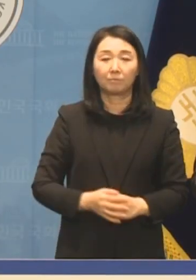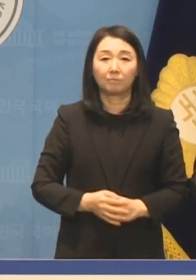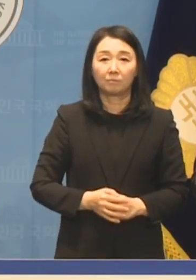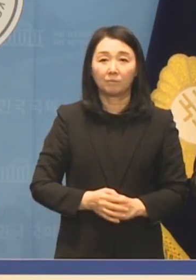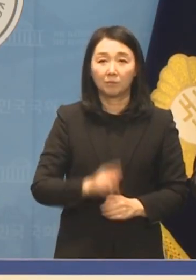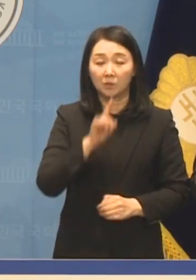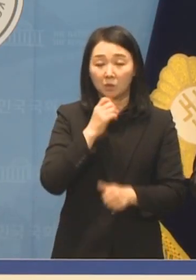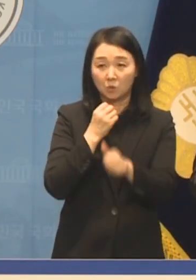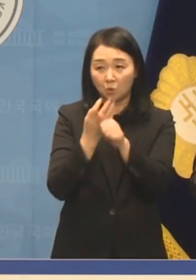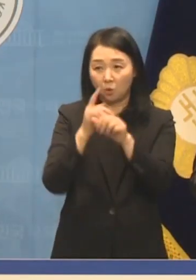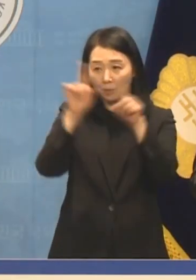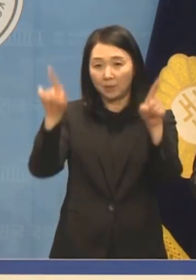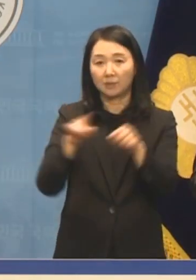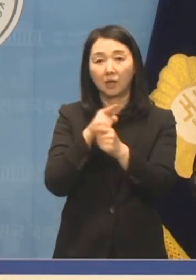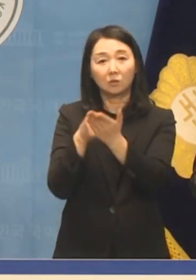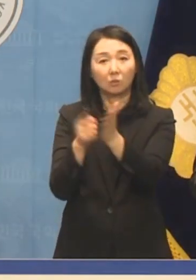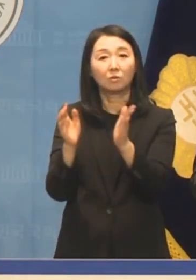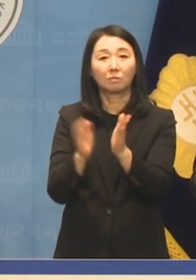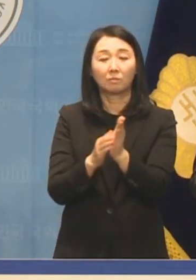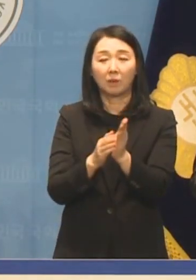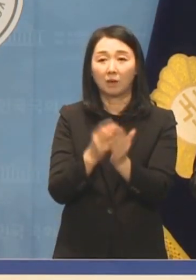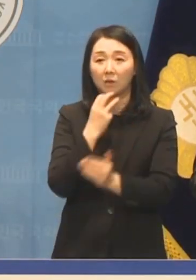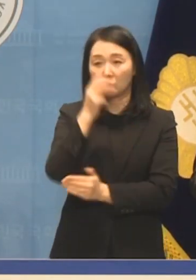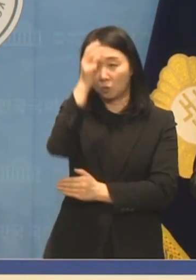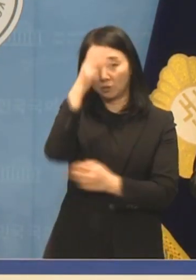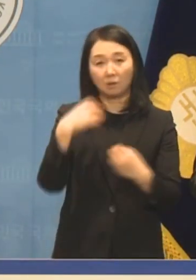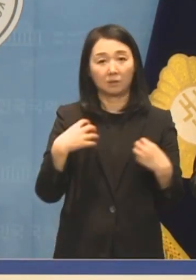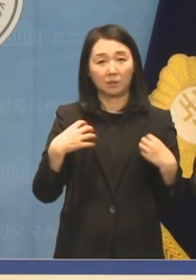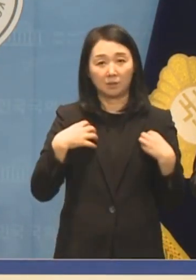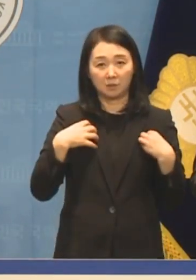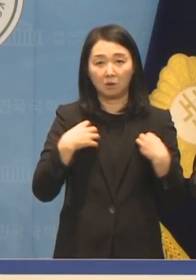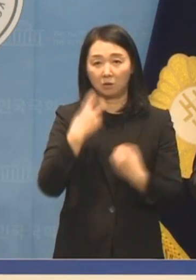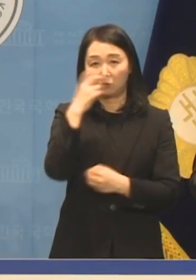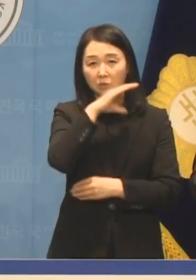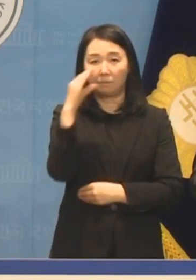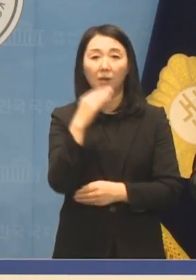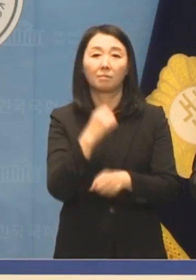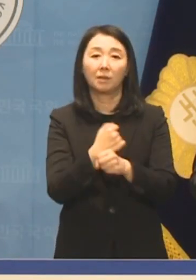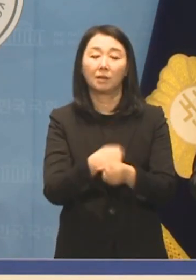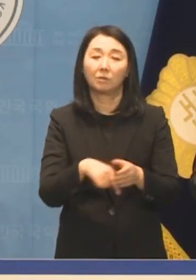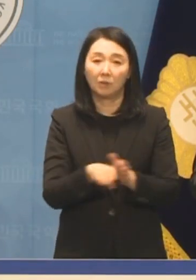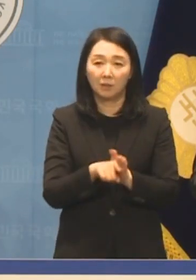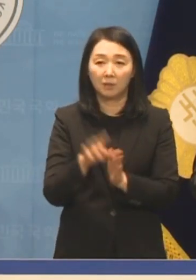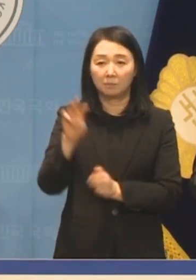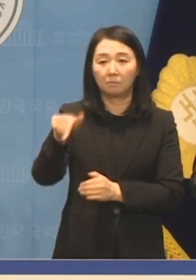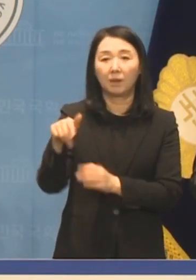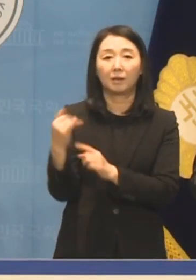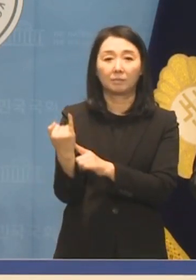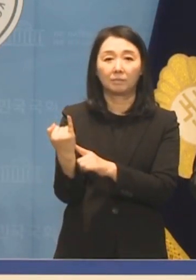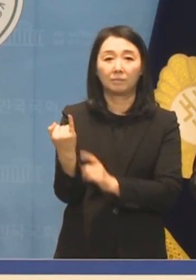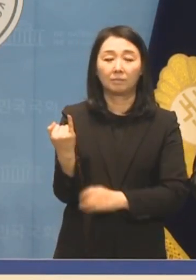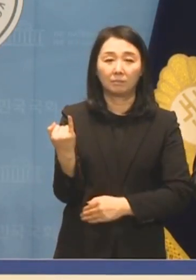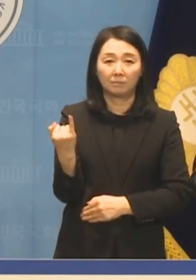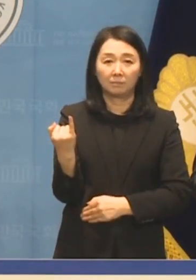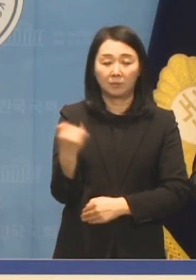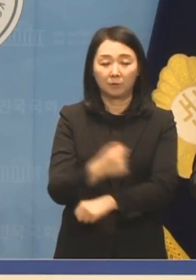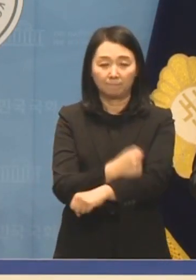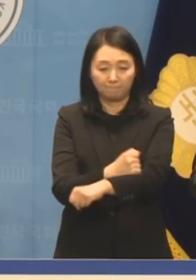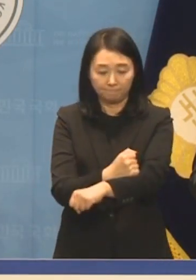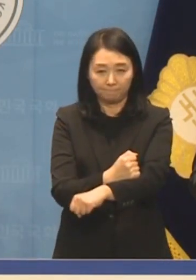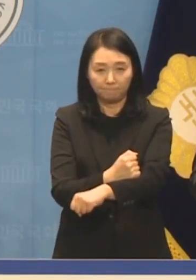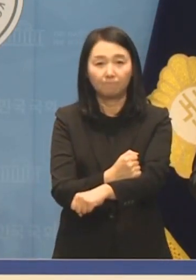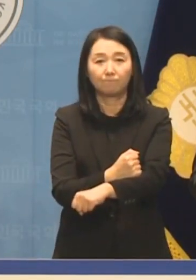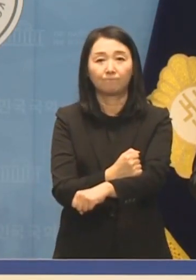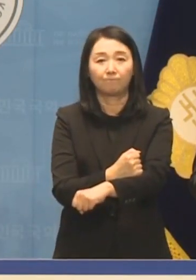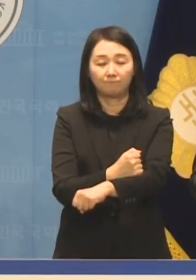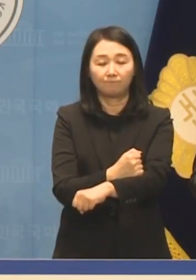고발장을 접수하고 서울경찰청이 제대로 수사할 수 있게 우리 박정현 위원님께서